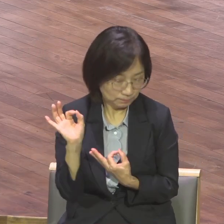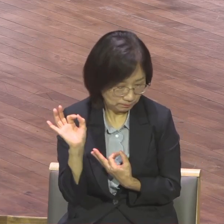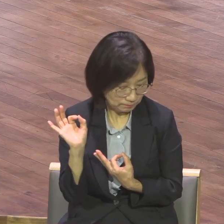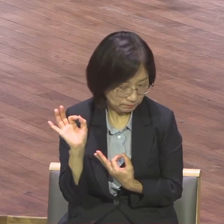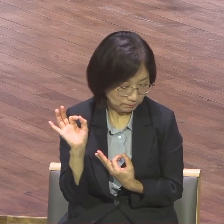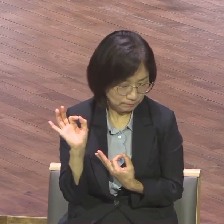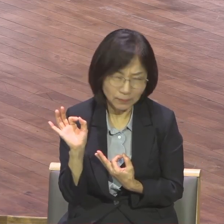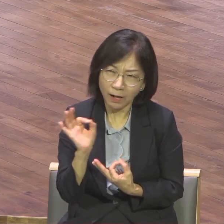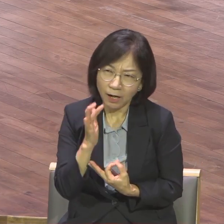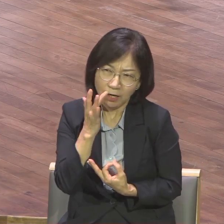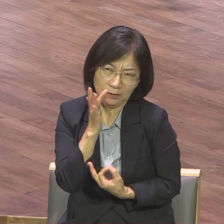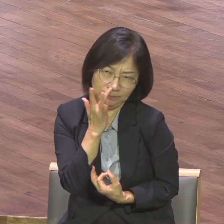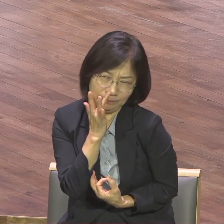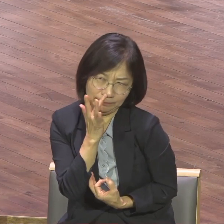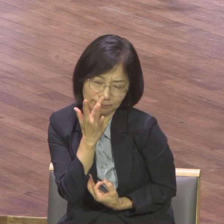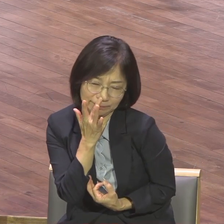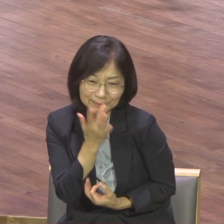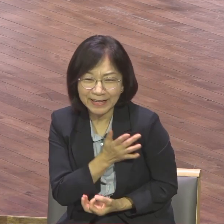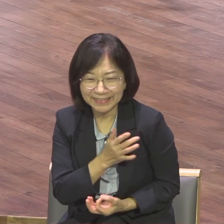저기 뭔 말이요?